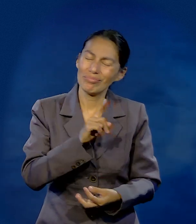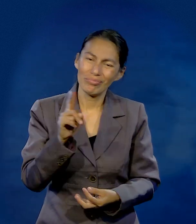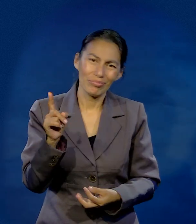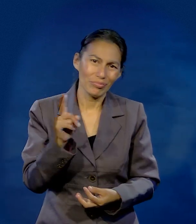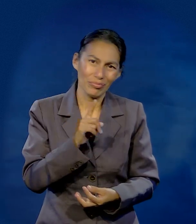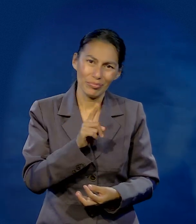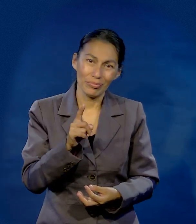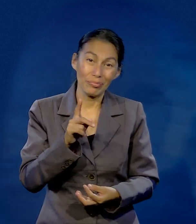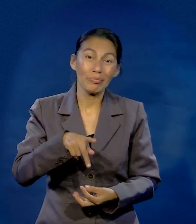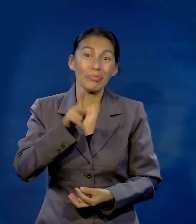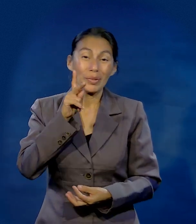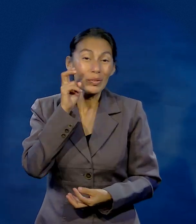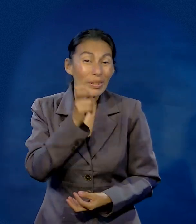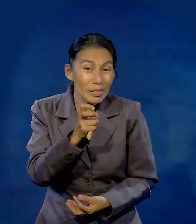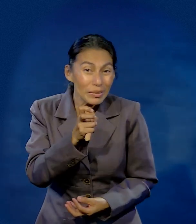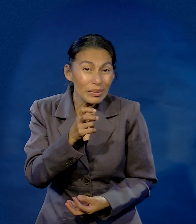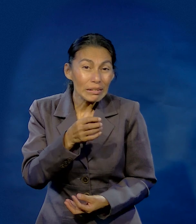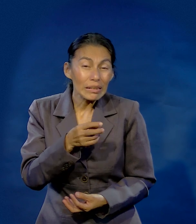parados